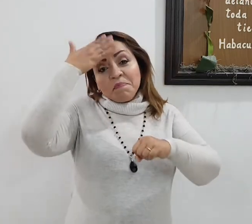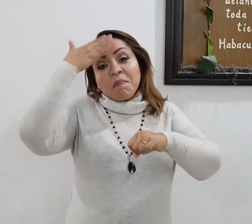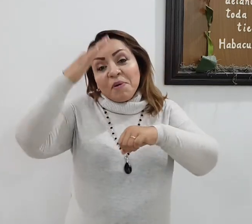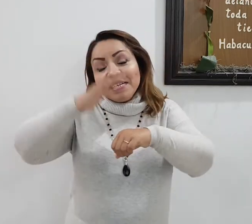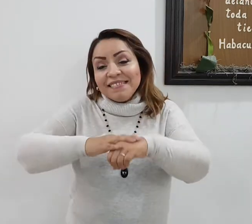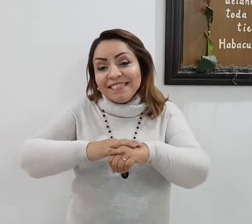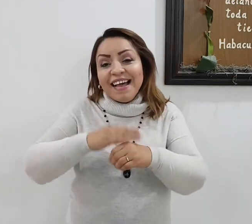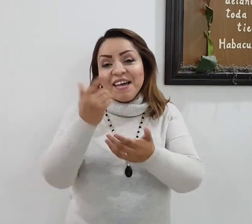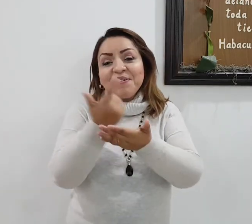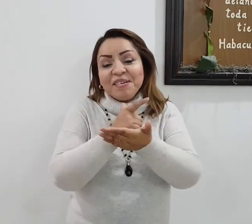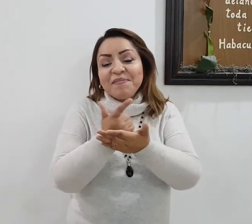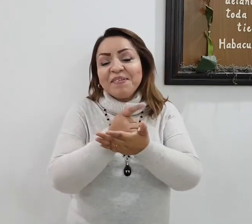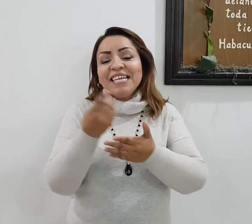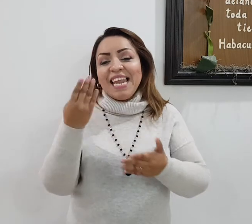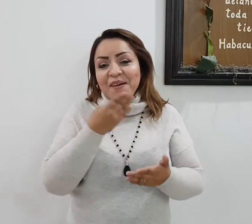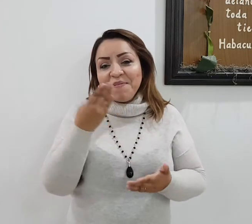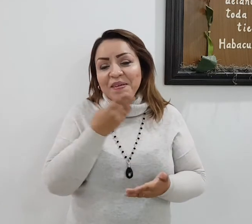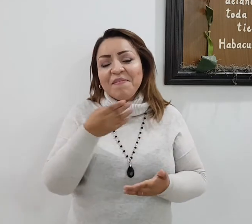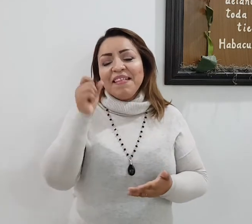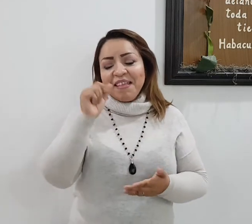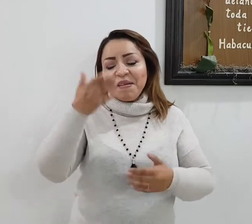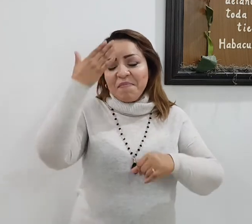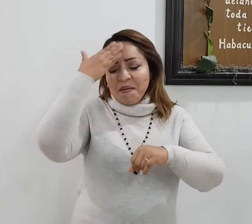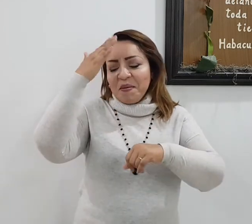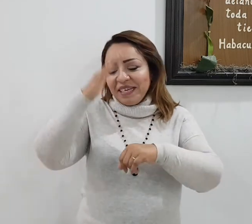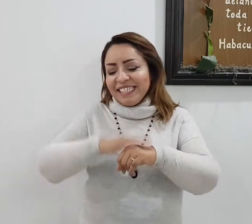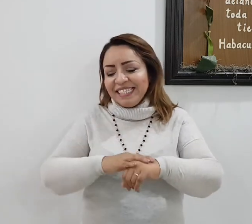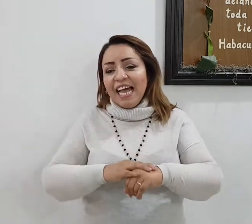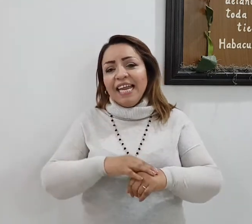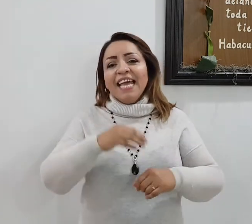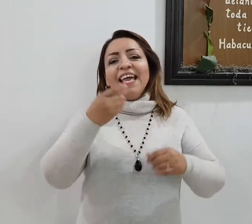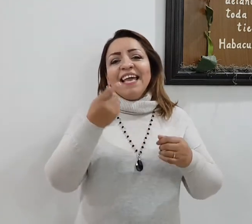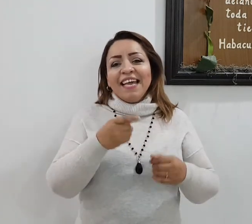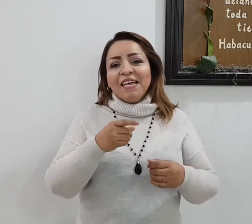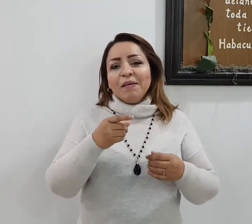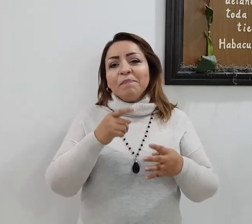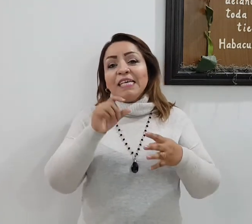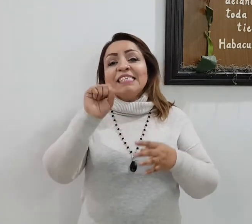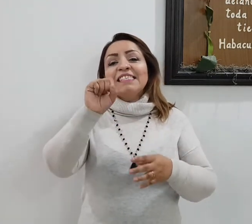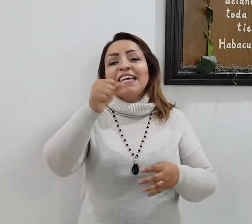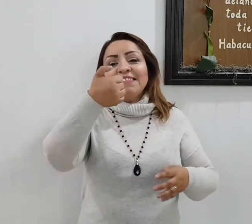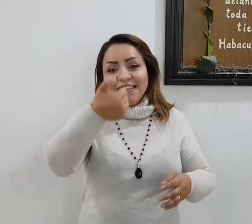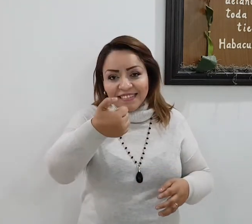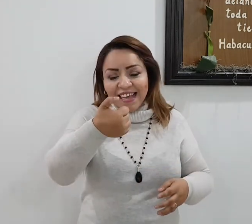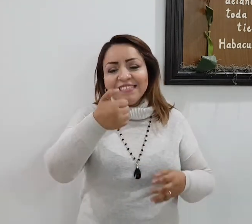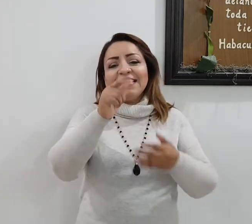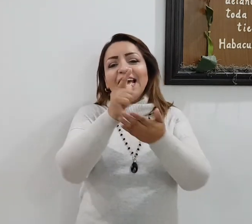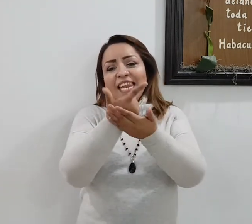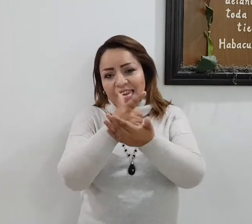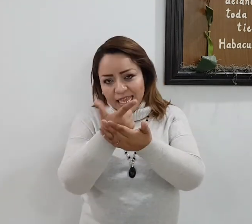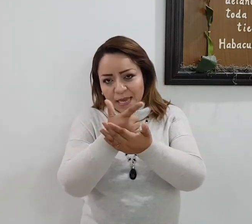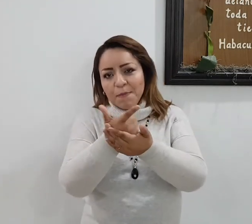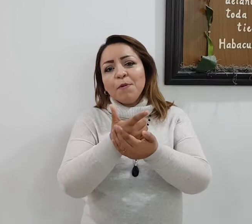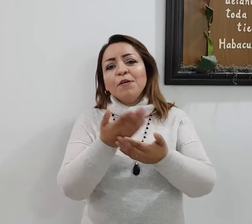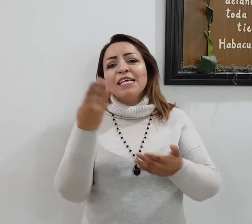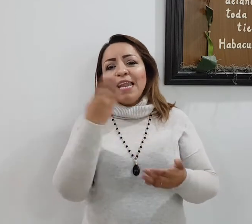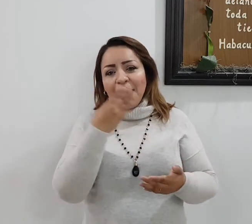no se preocupen, descansen en el Señor. No se trata de eso, ¿verdad? Pero también, hermanos, y con esto